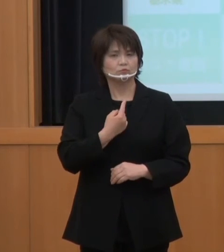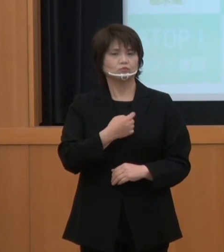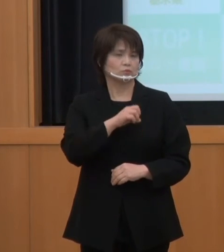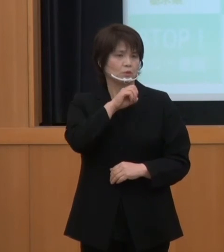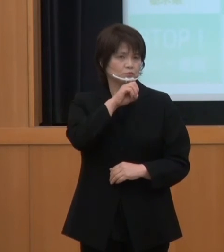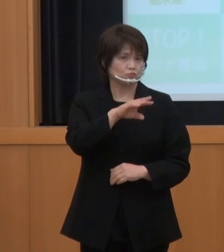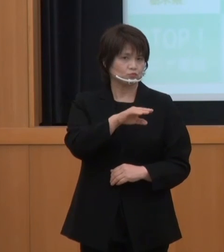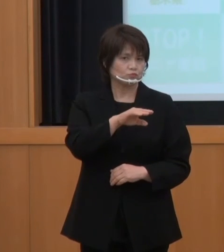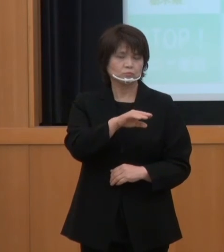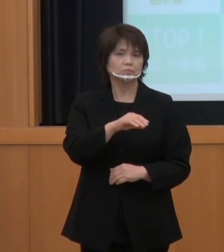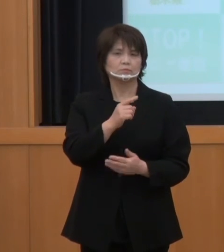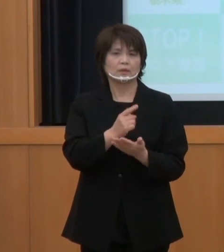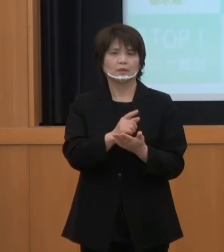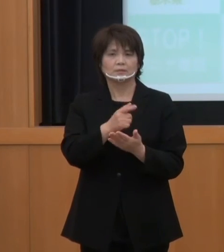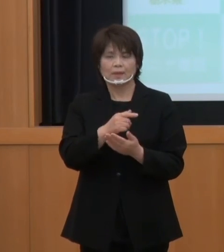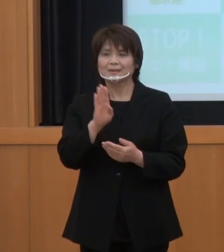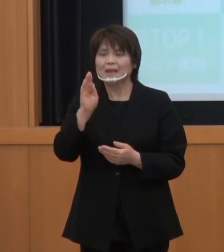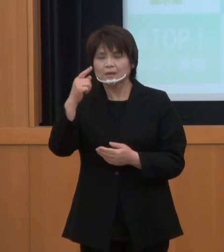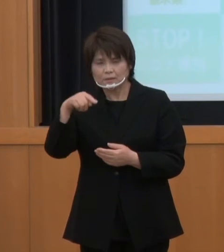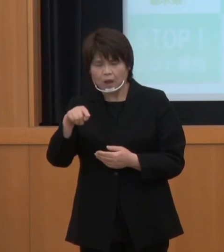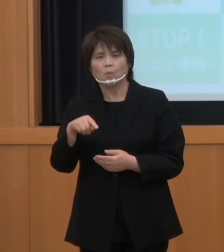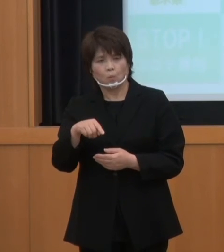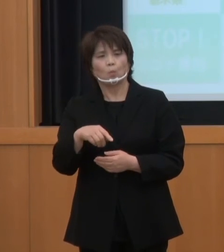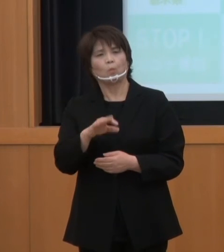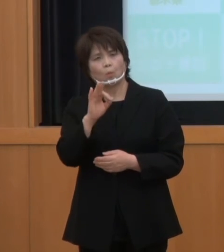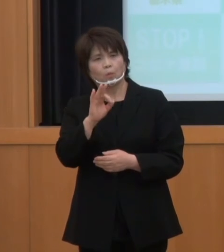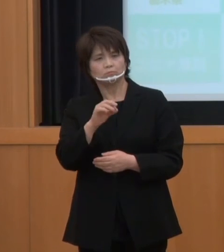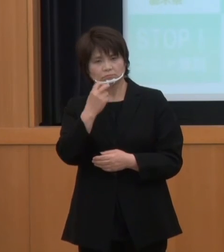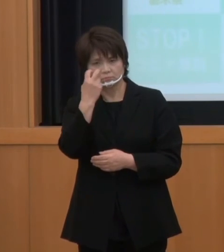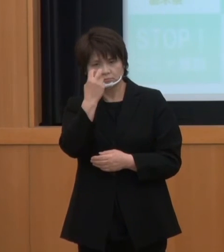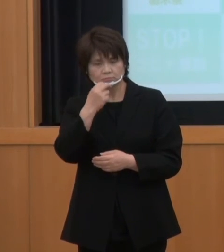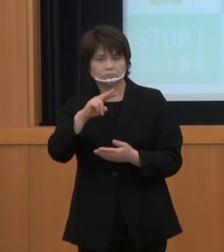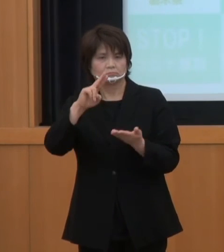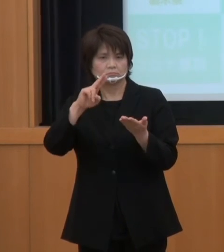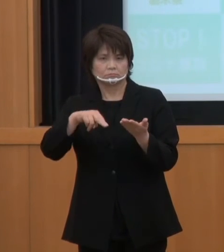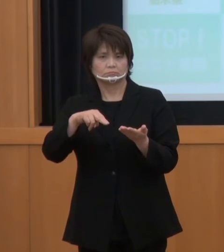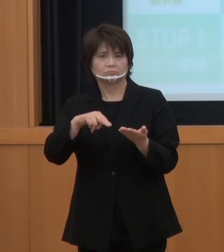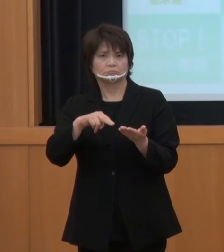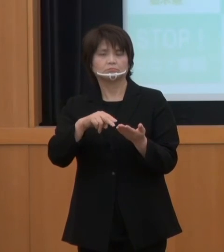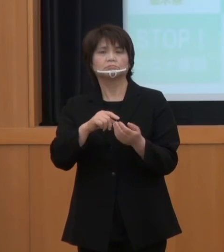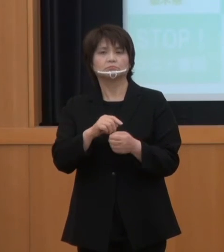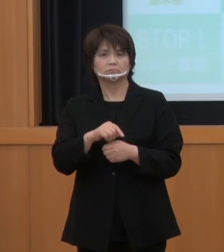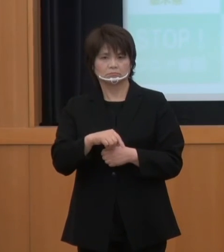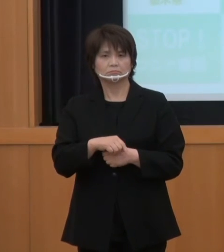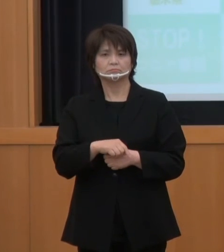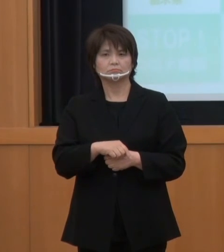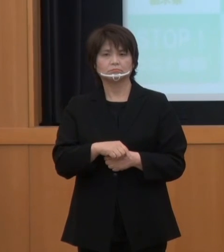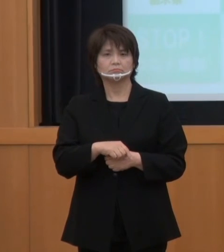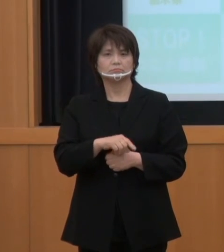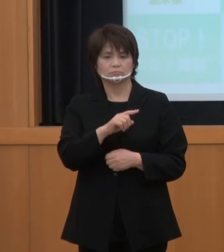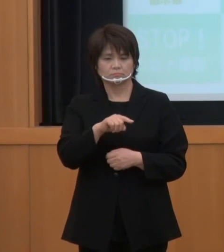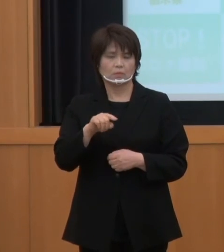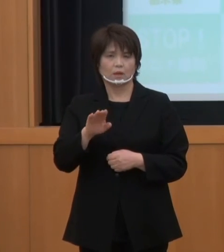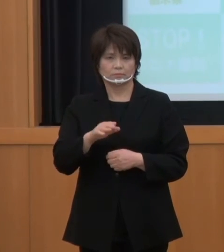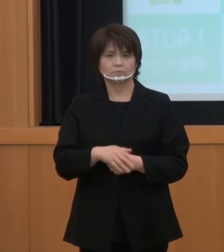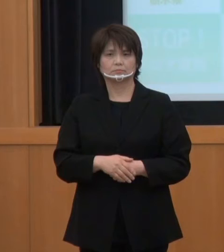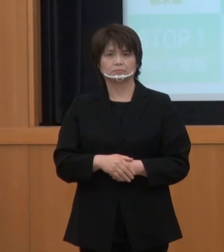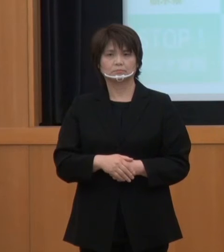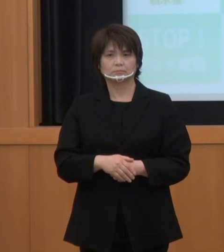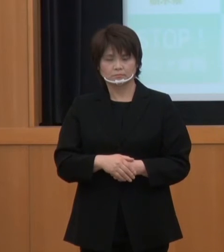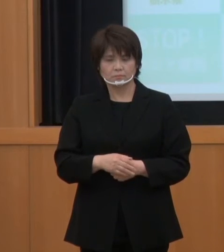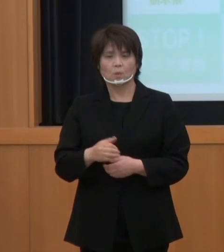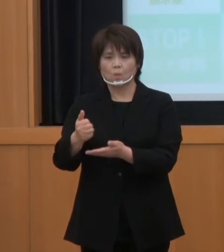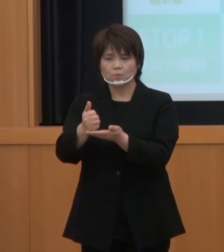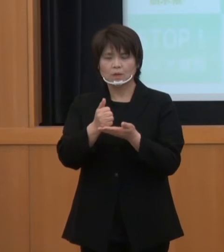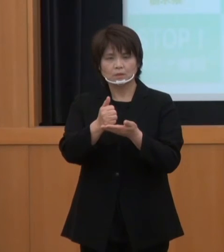えると、これが大きな違いになると思います。ついては利用者の安心をさらに高